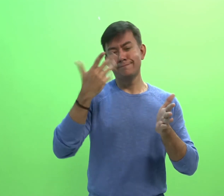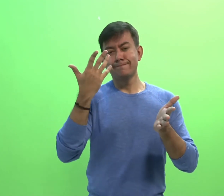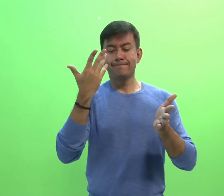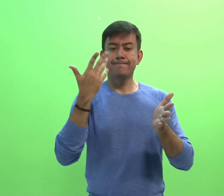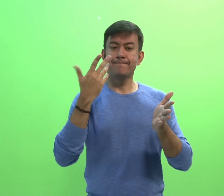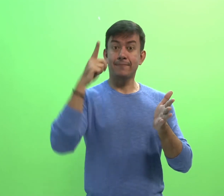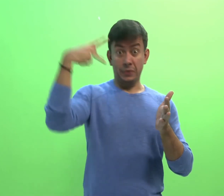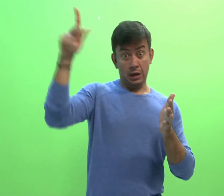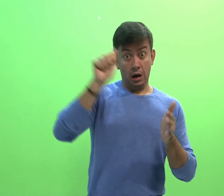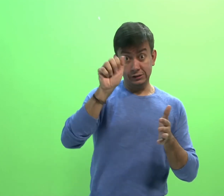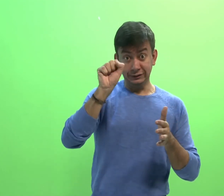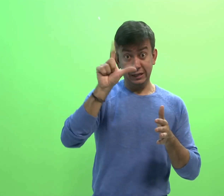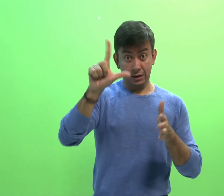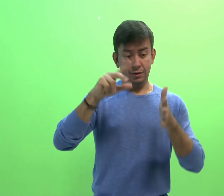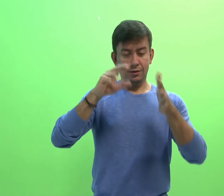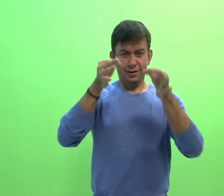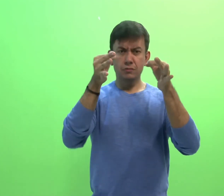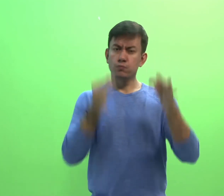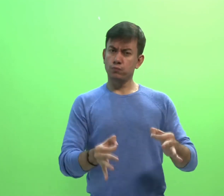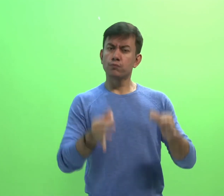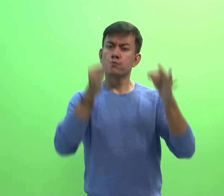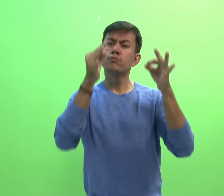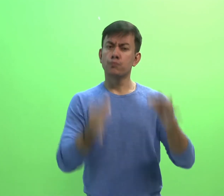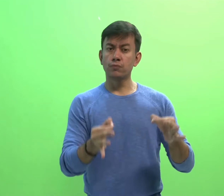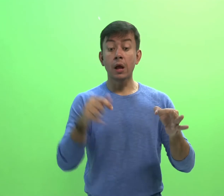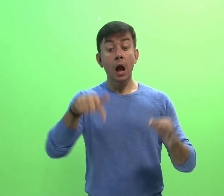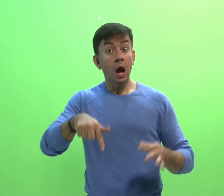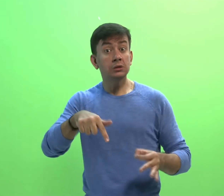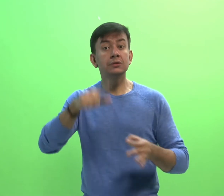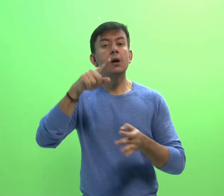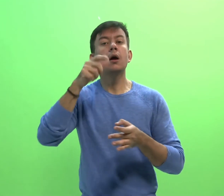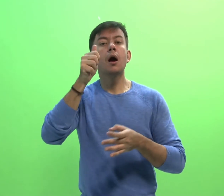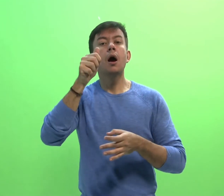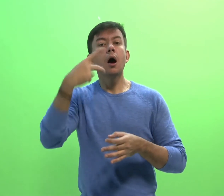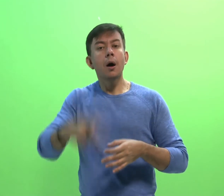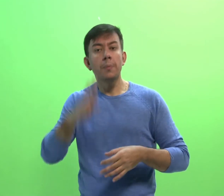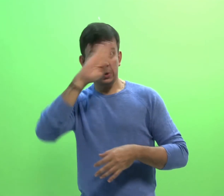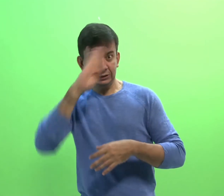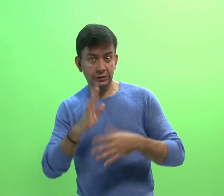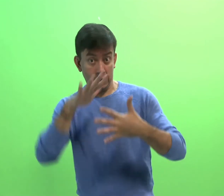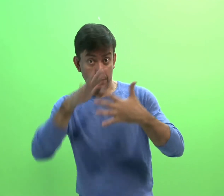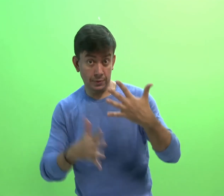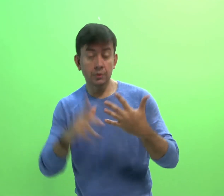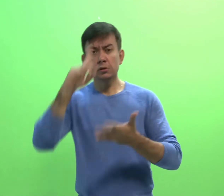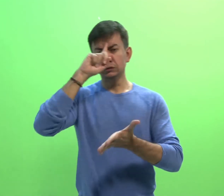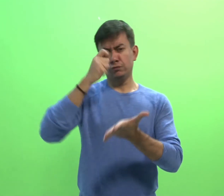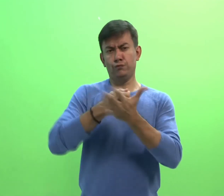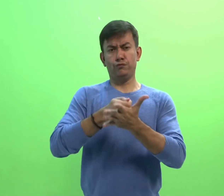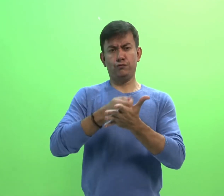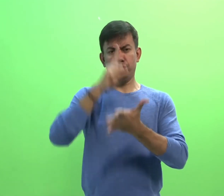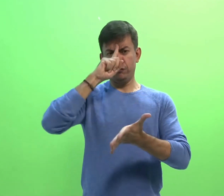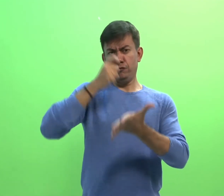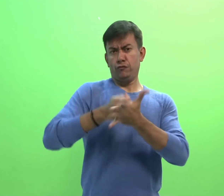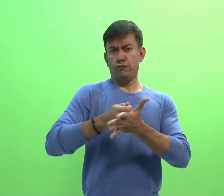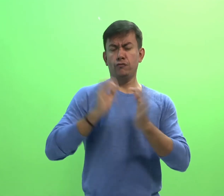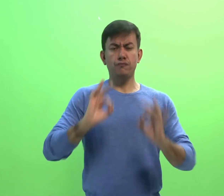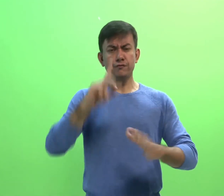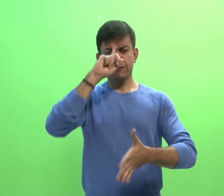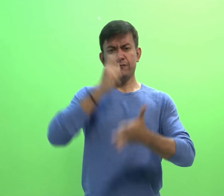Este sinal, que é um sinal da língua de sinais americana, na língua de sinais brasileira é este sinal